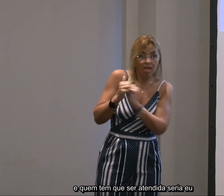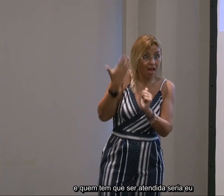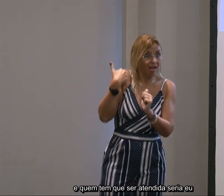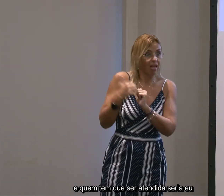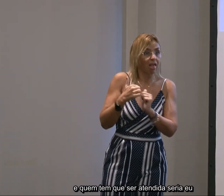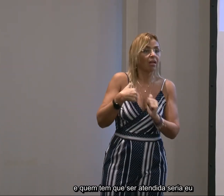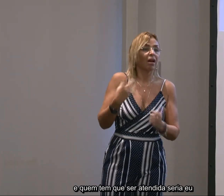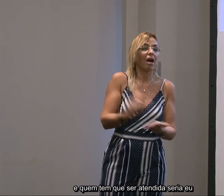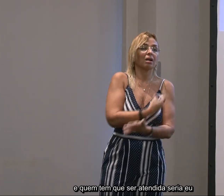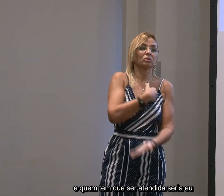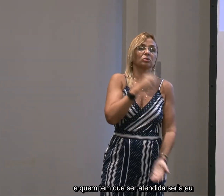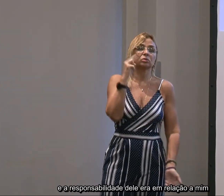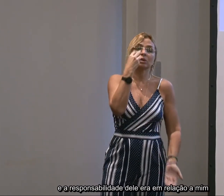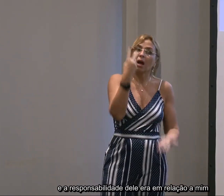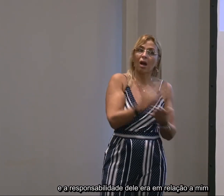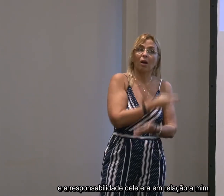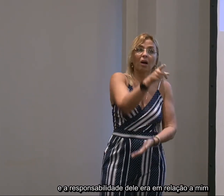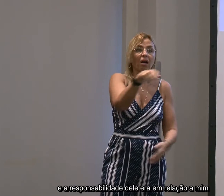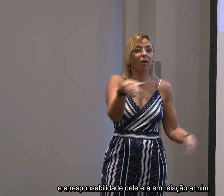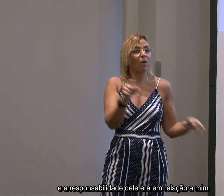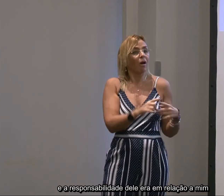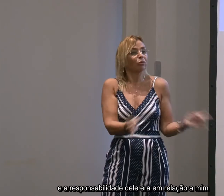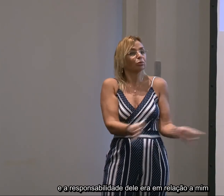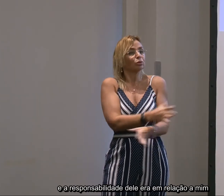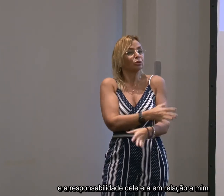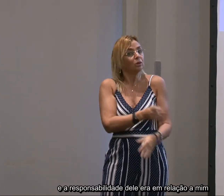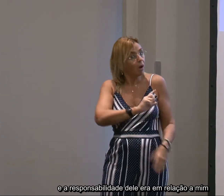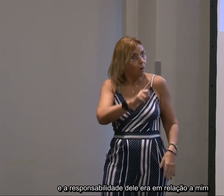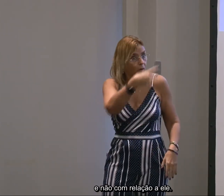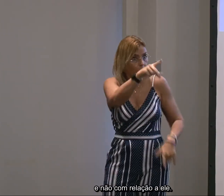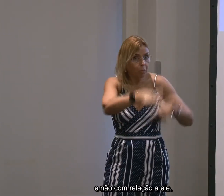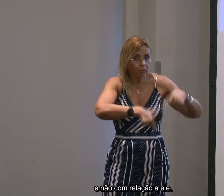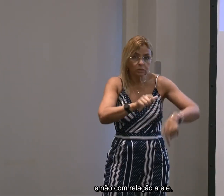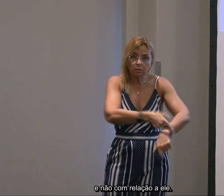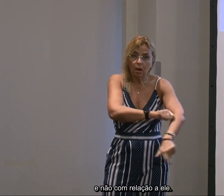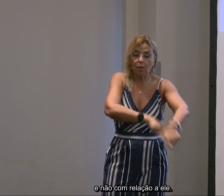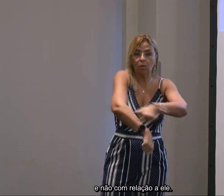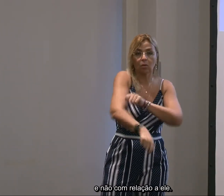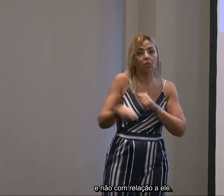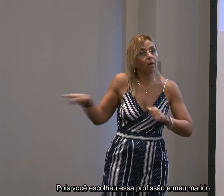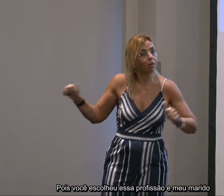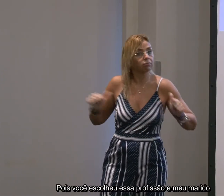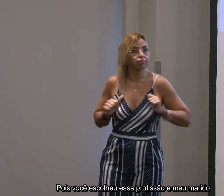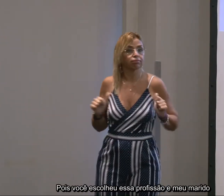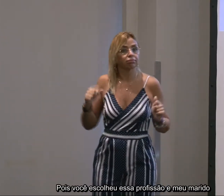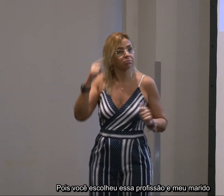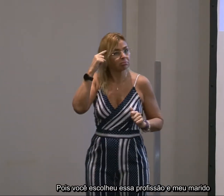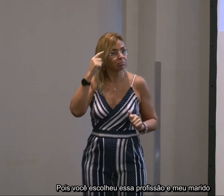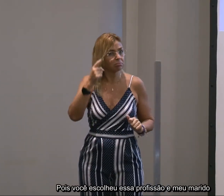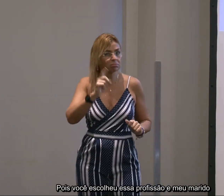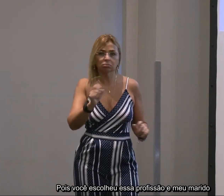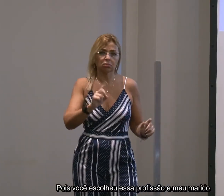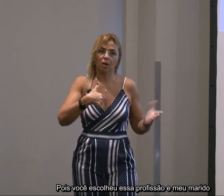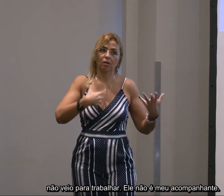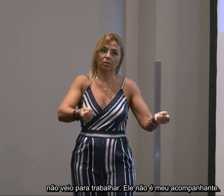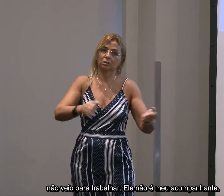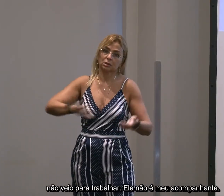que ser atendida sou eu, e a responsabilidade do senhor é com relação a mim, não com relação a ele. Você que escolheu essa profissão e meu marido não veio para